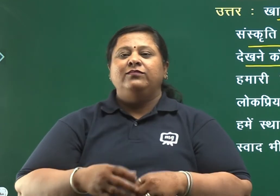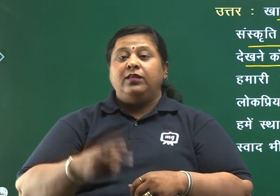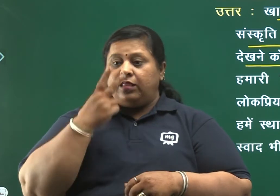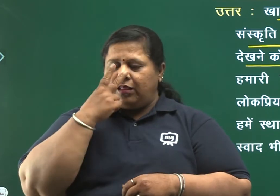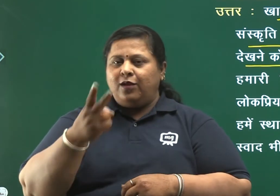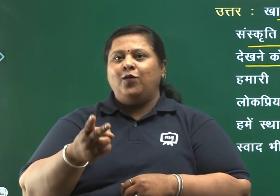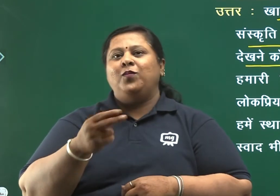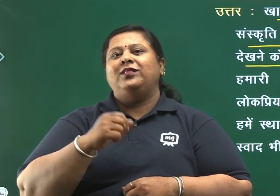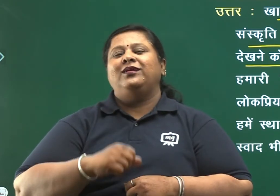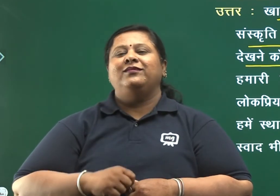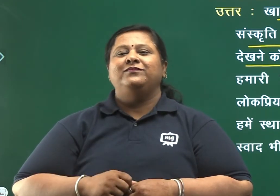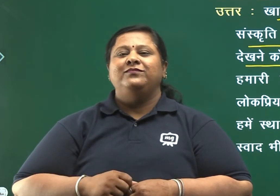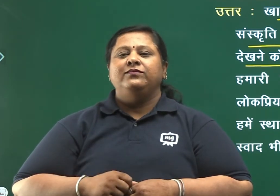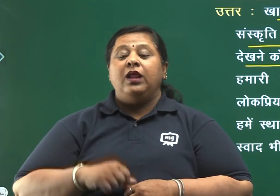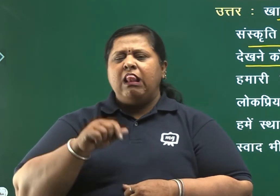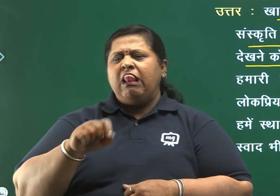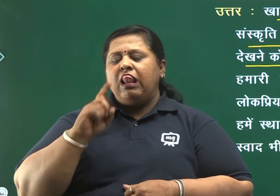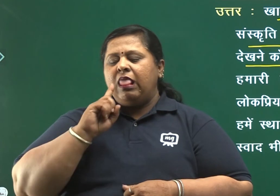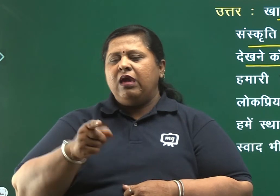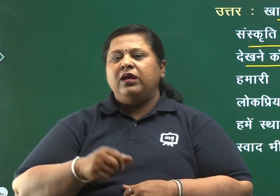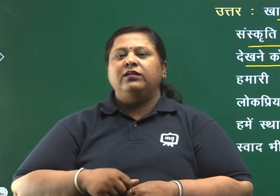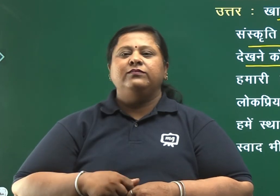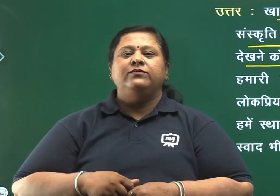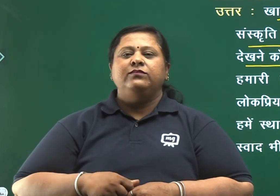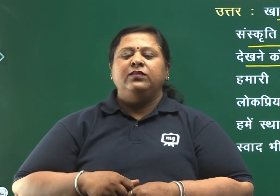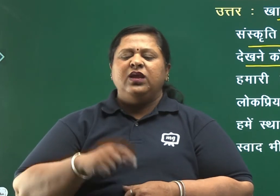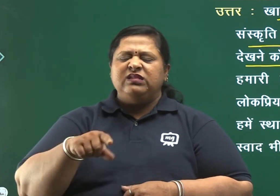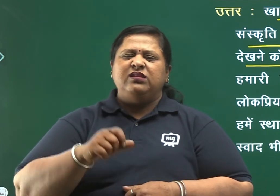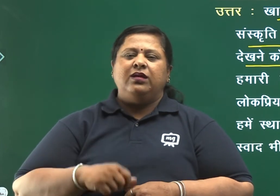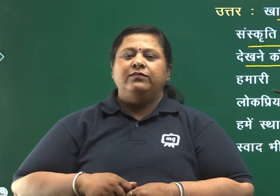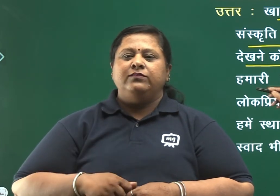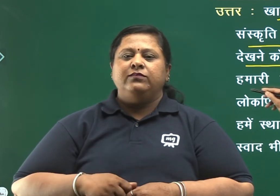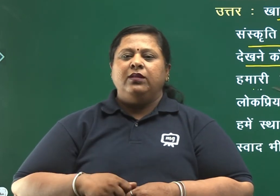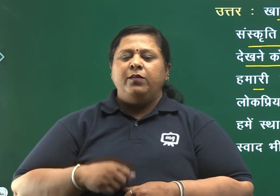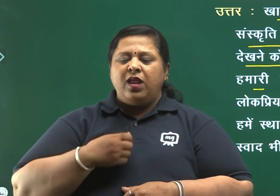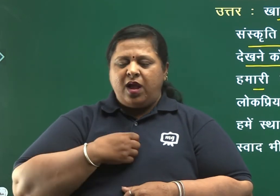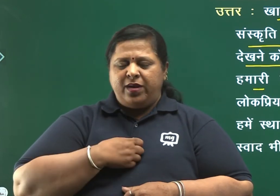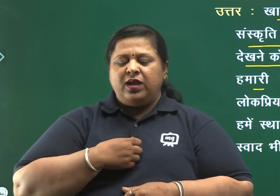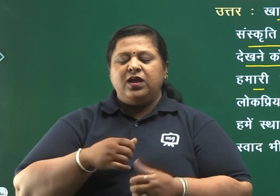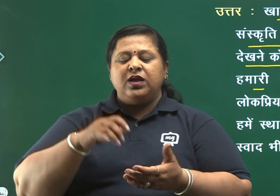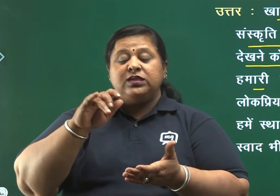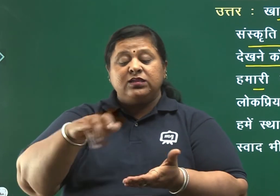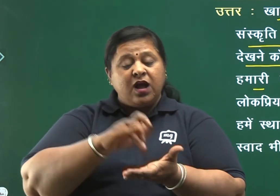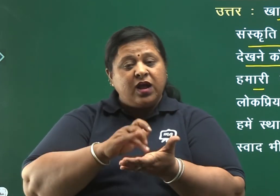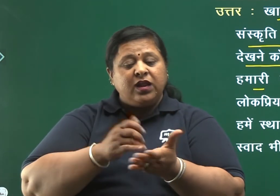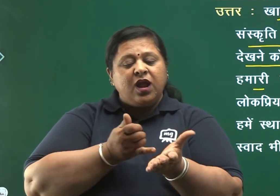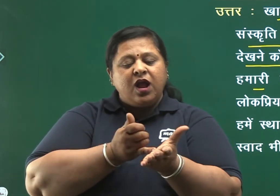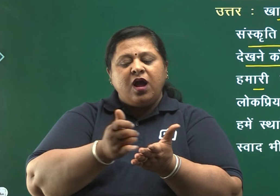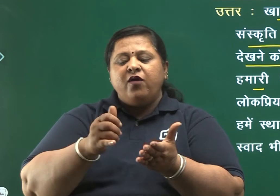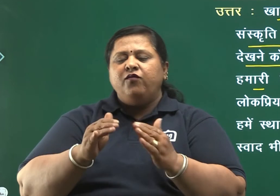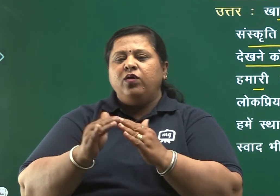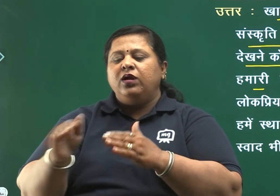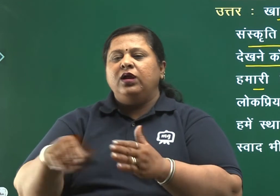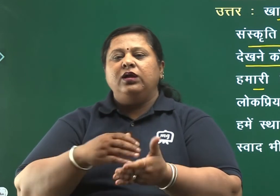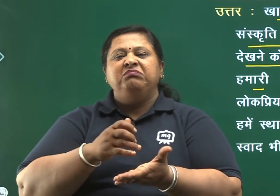देखने को मिलती है, लेकिन इससे हमारी स्थानीय व्यंजनों की